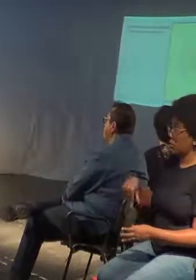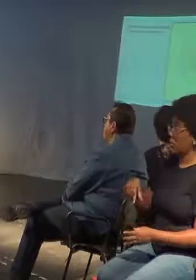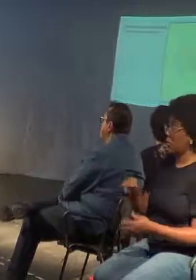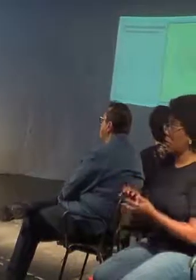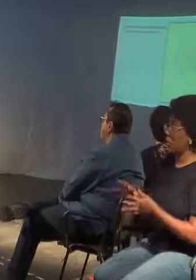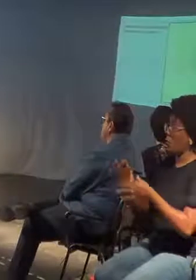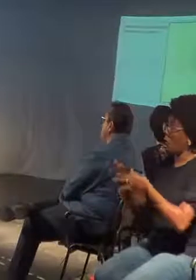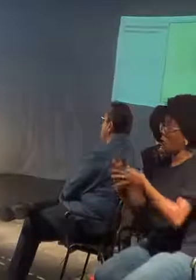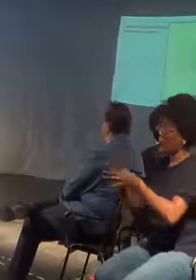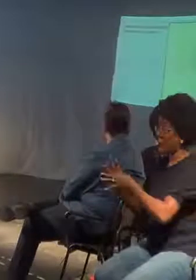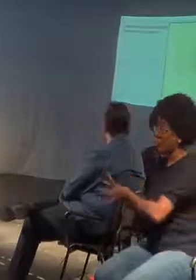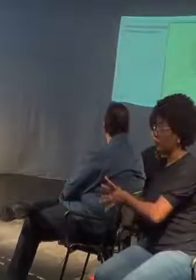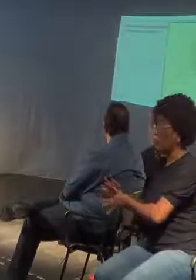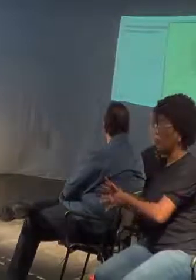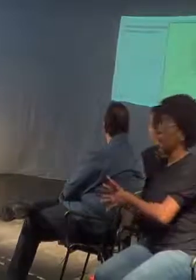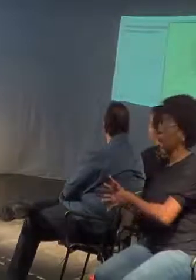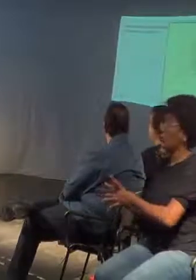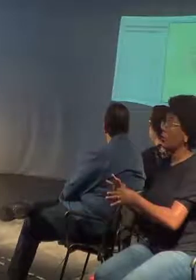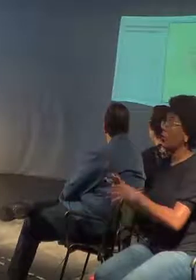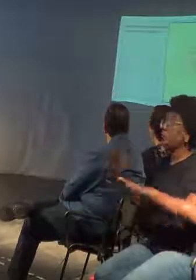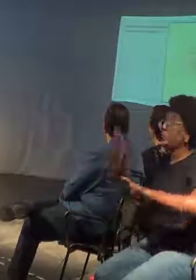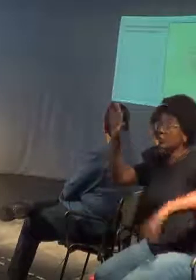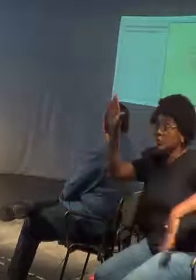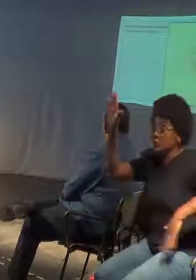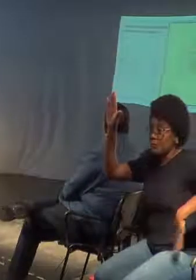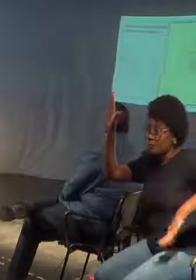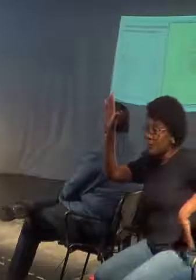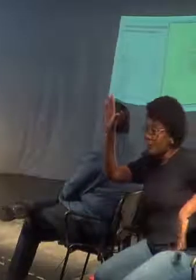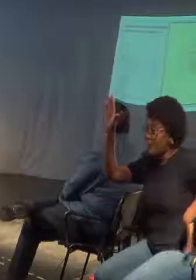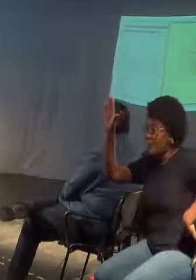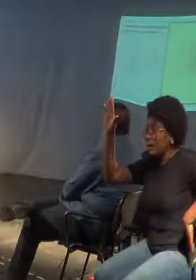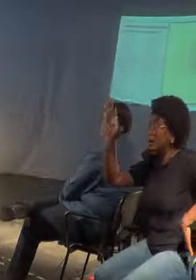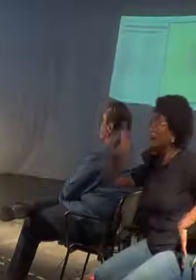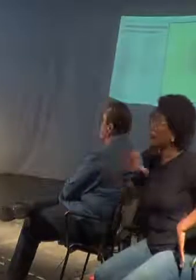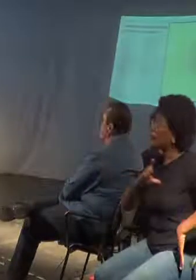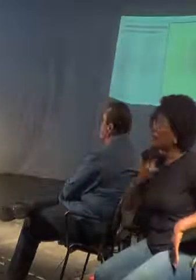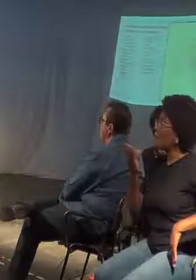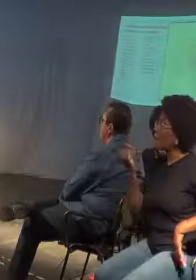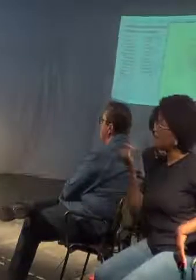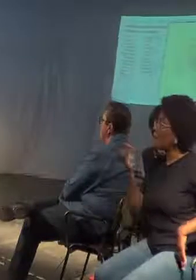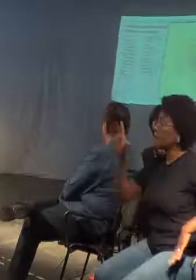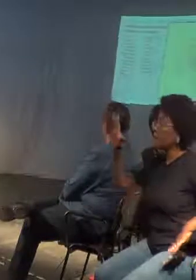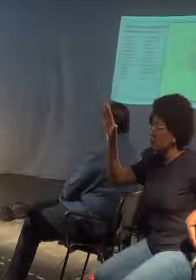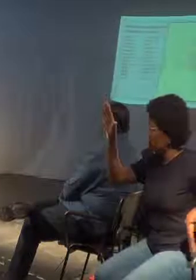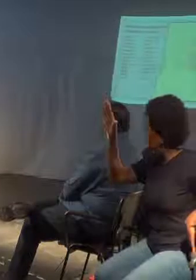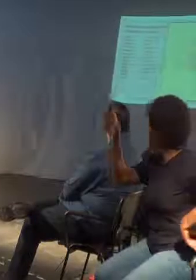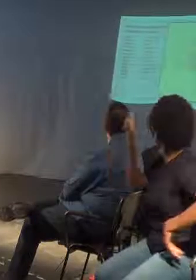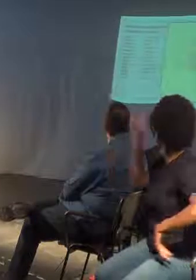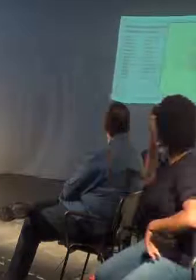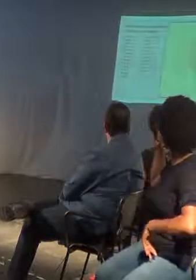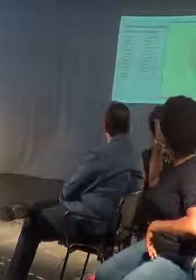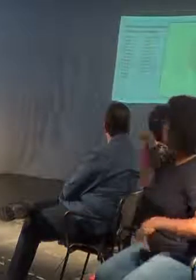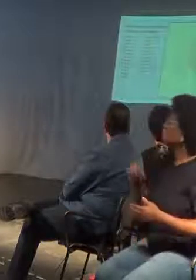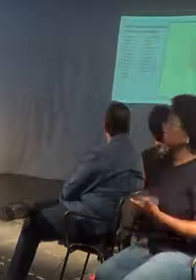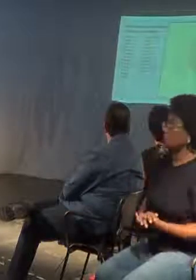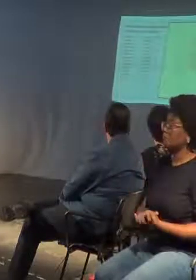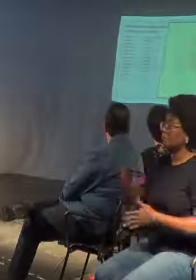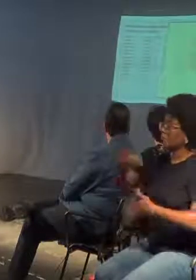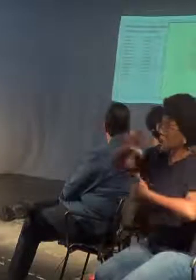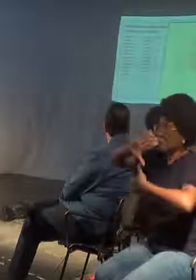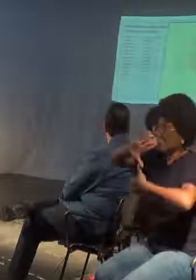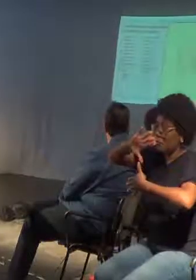é o contexto do litoral sul. Nós estamos no território litoral sul, que é composto por 26